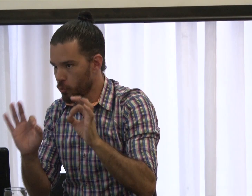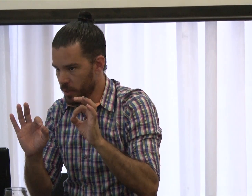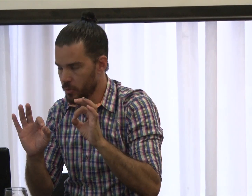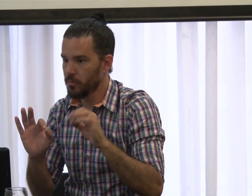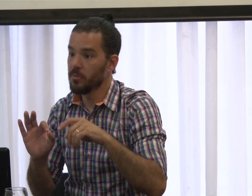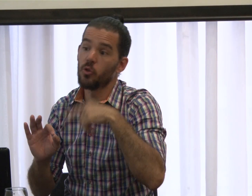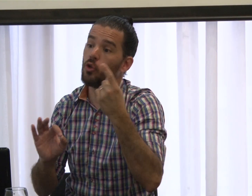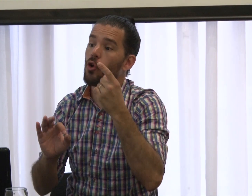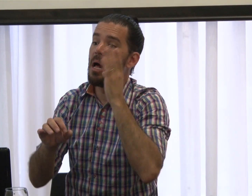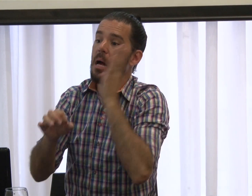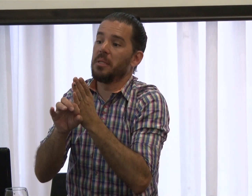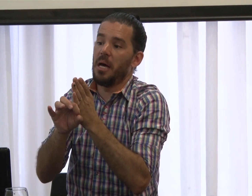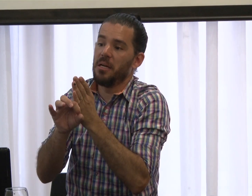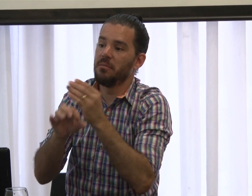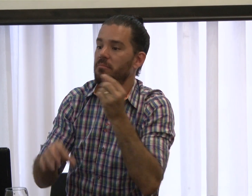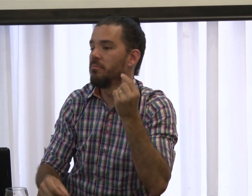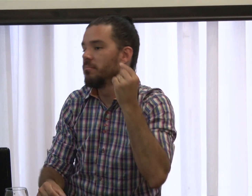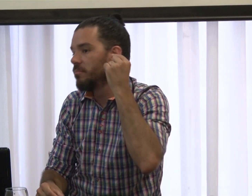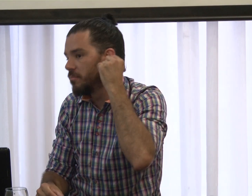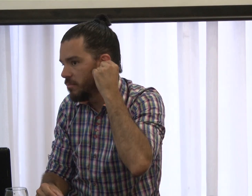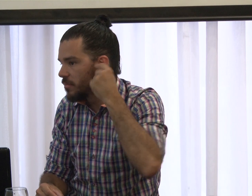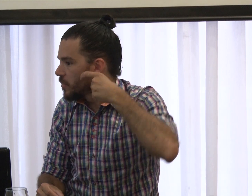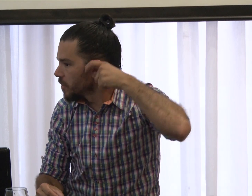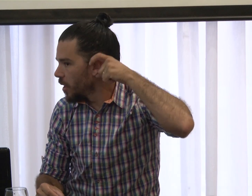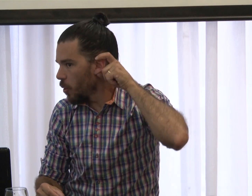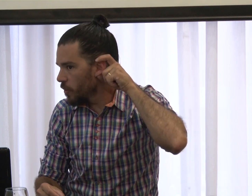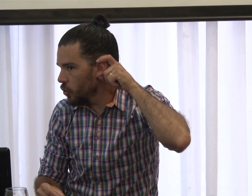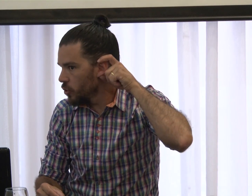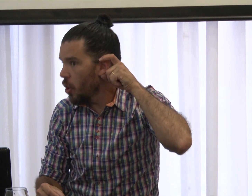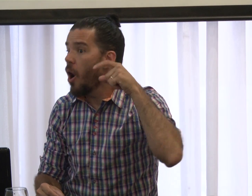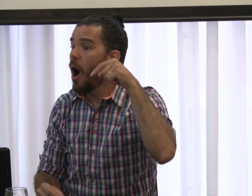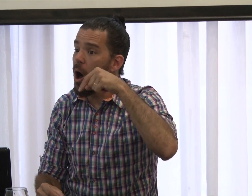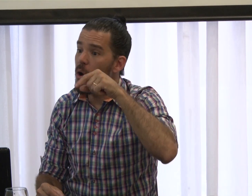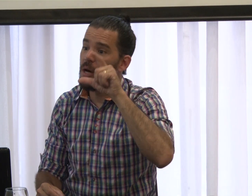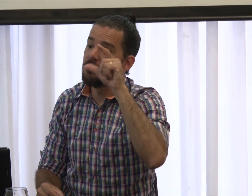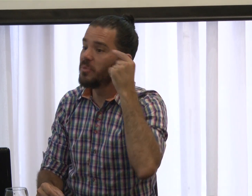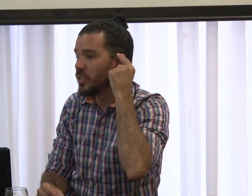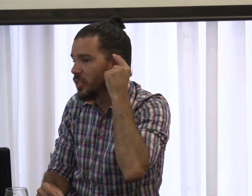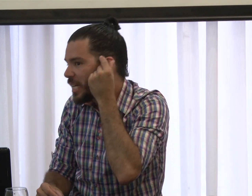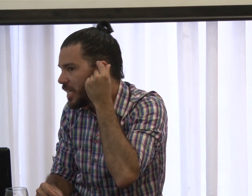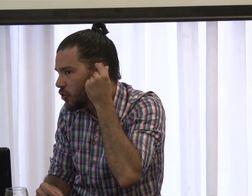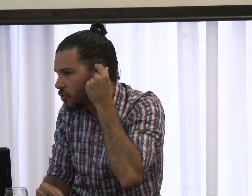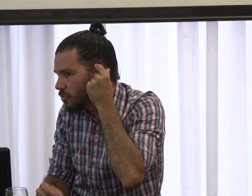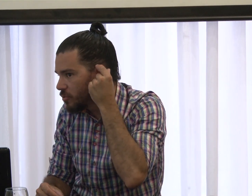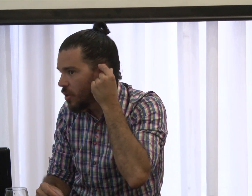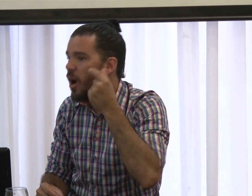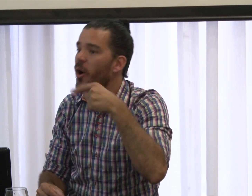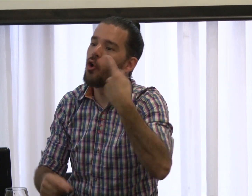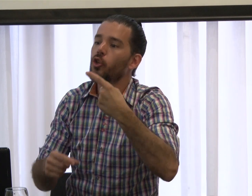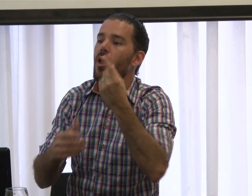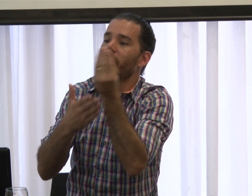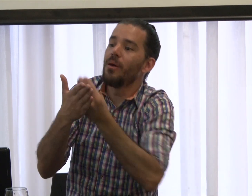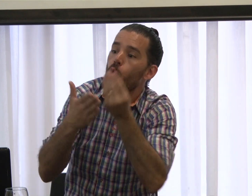completo que agarre toda la oreja o un molde que sea, hay unos muy chiquititos que pueden colocarse